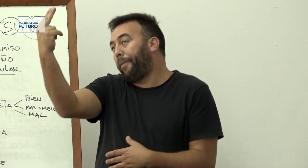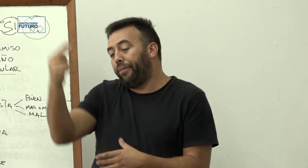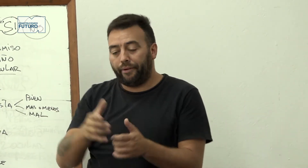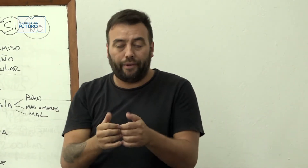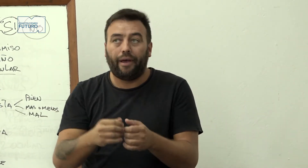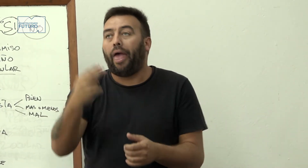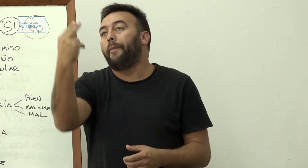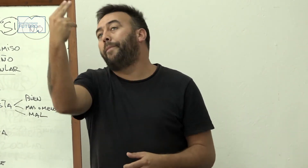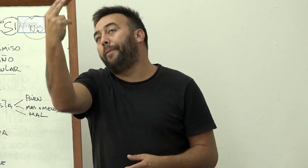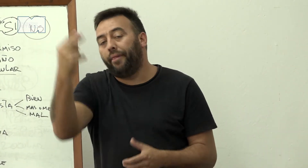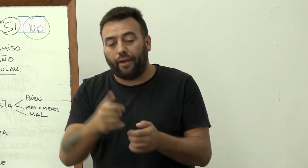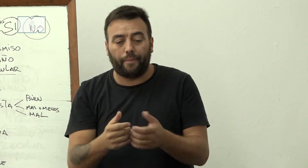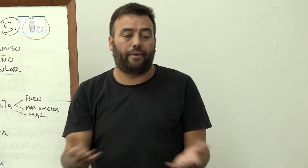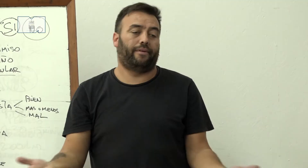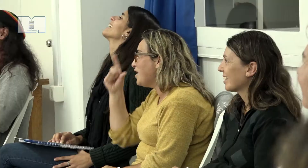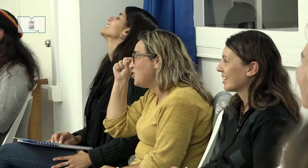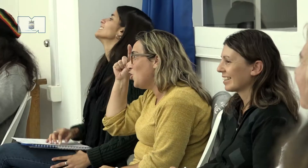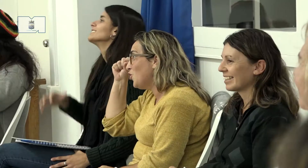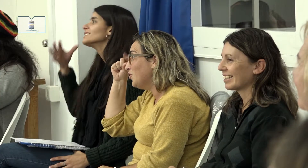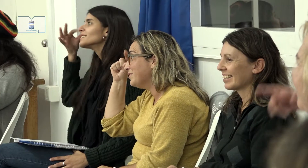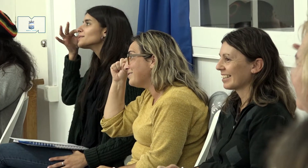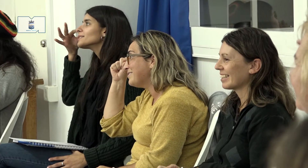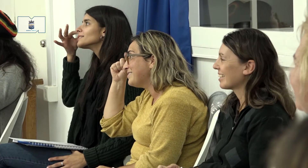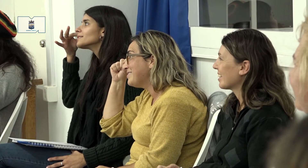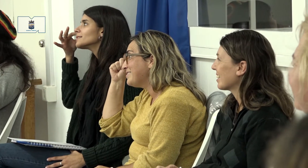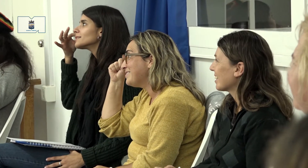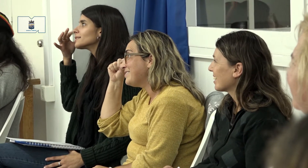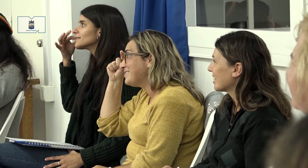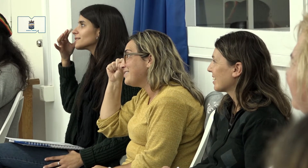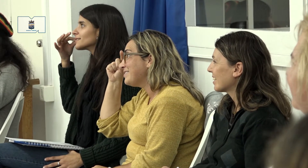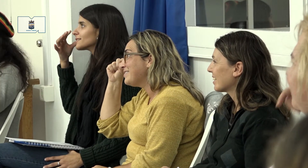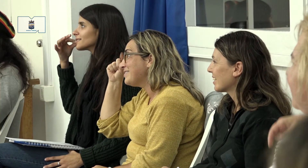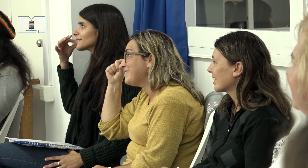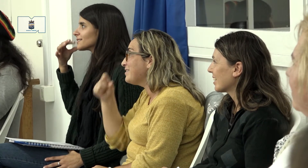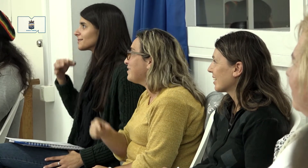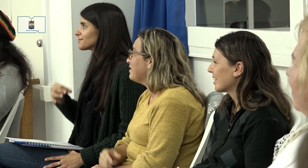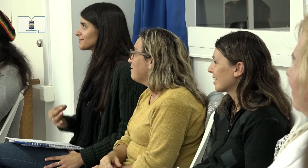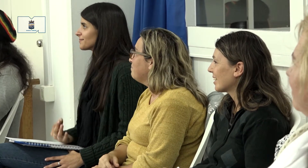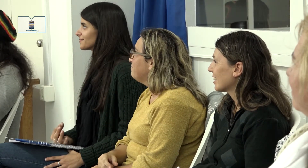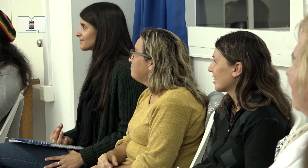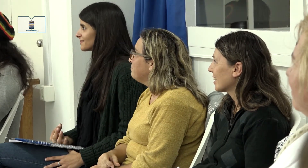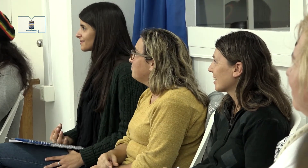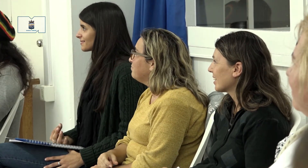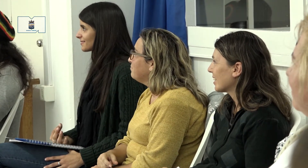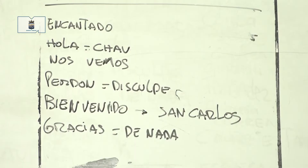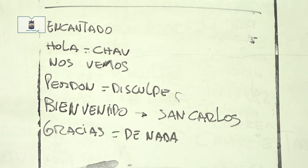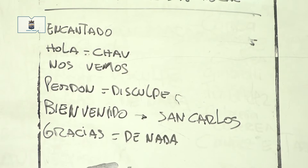su vez es necesario que se comuniquen con el resto. Entonces como que surgió la necesidad, la imperiosa necesidad de